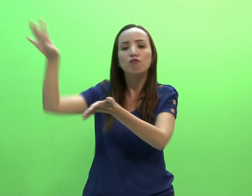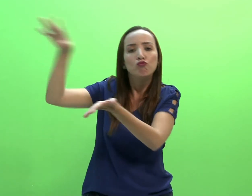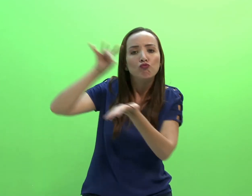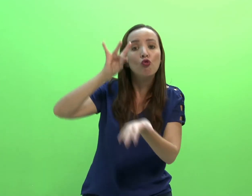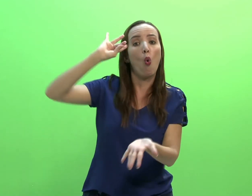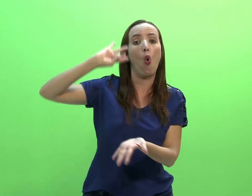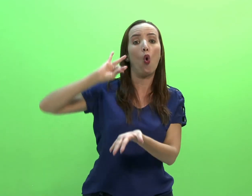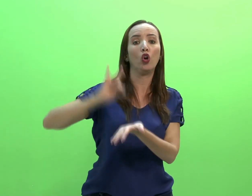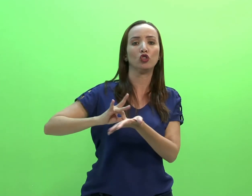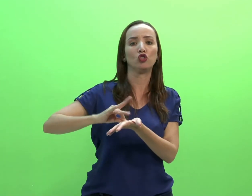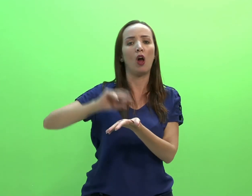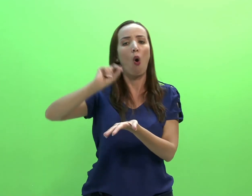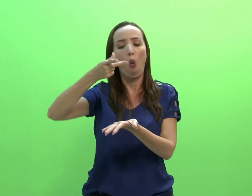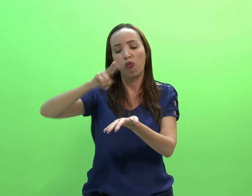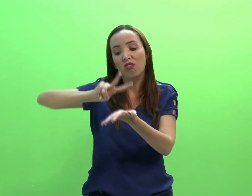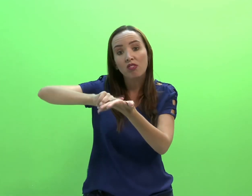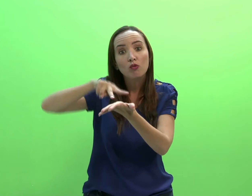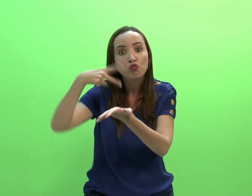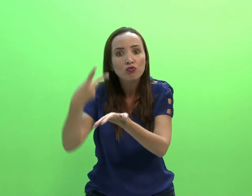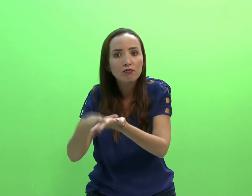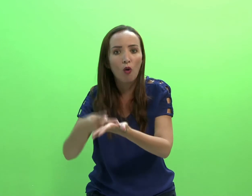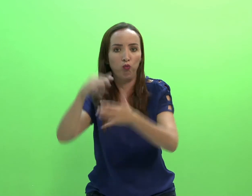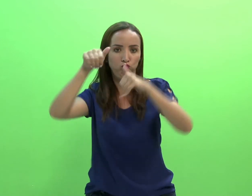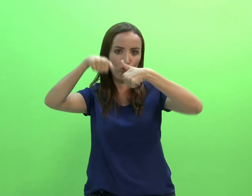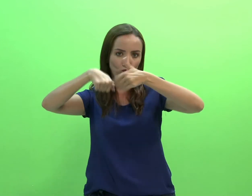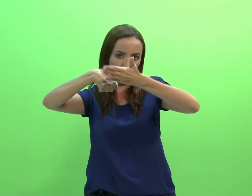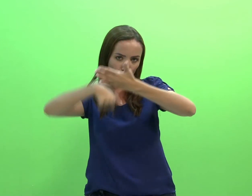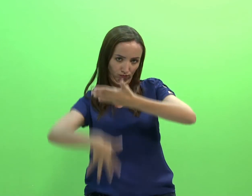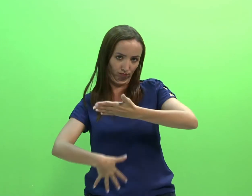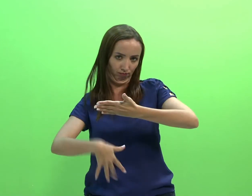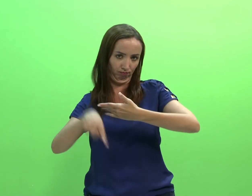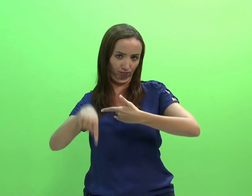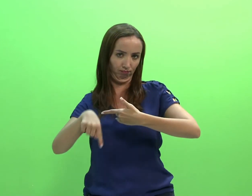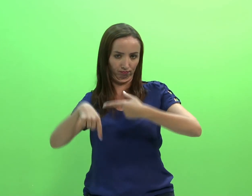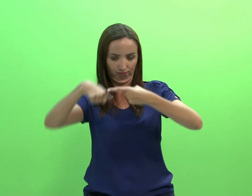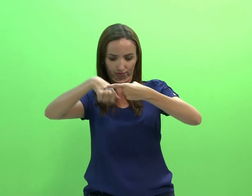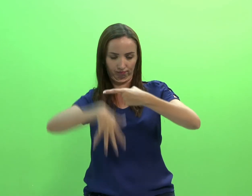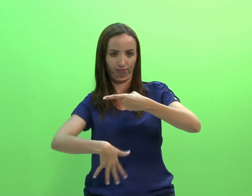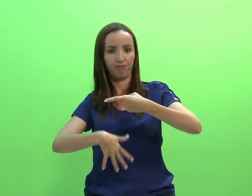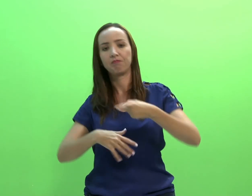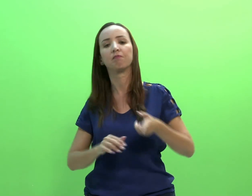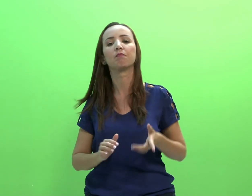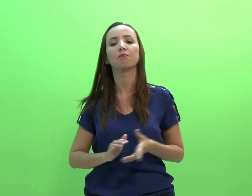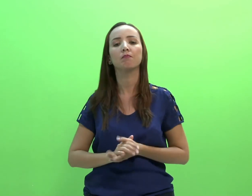É importante também porque pode mostrar o original do que foi traduzido.